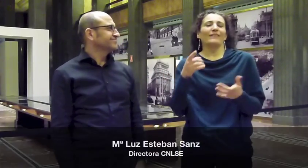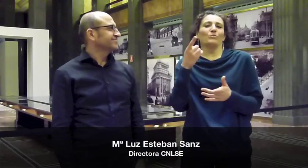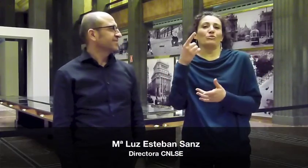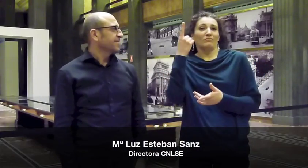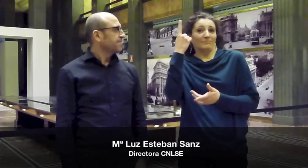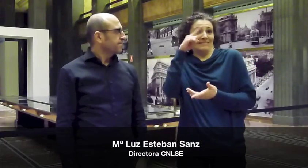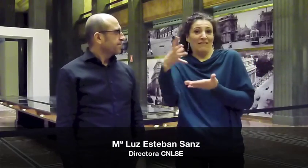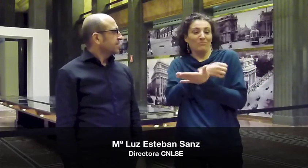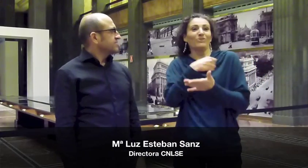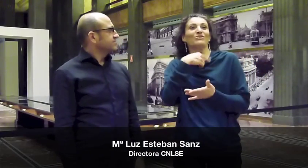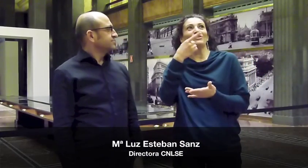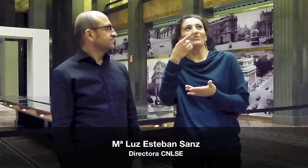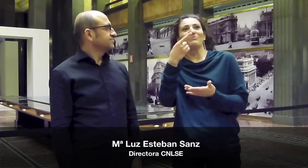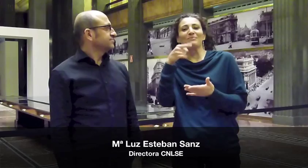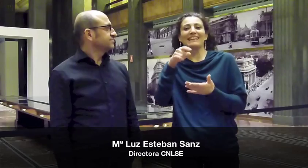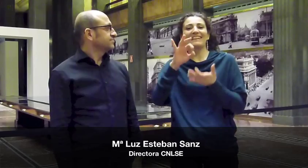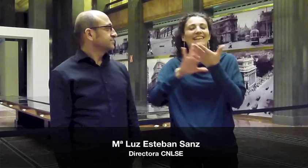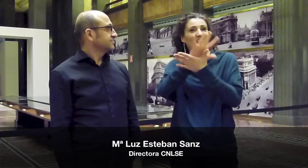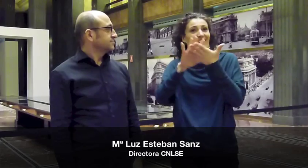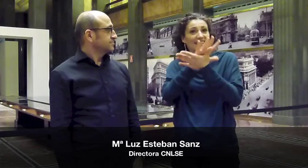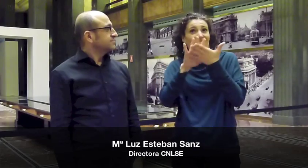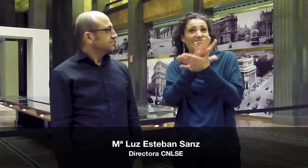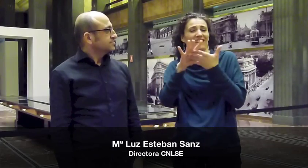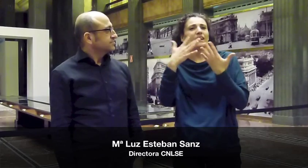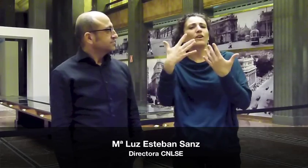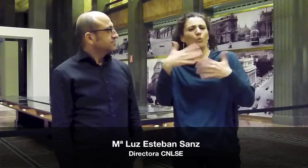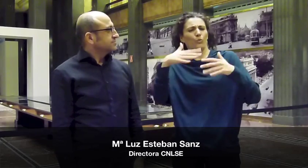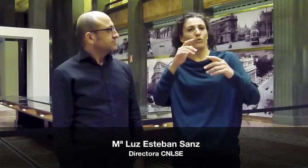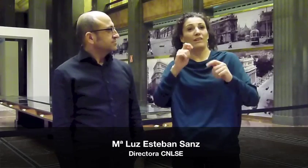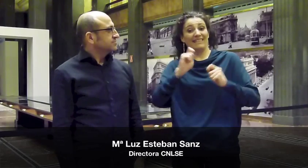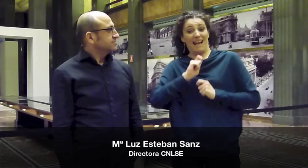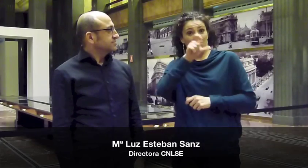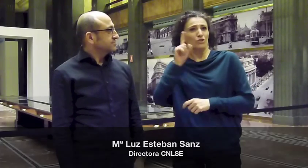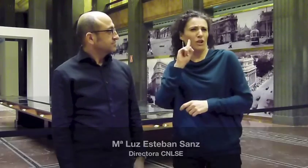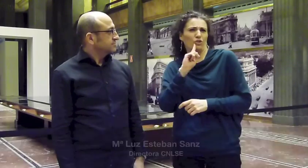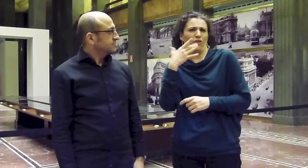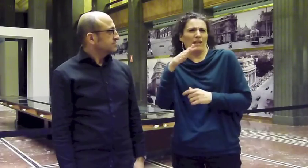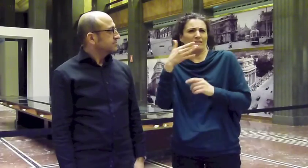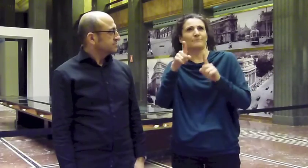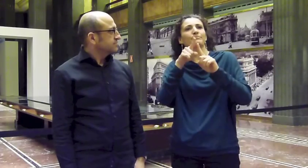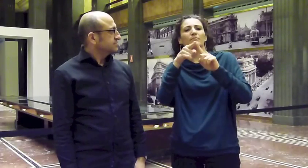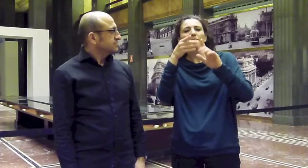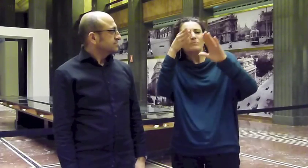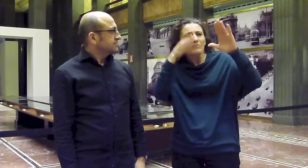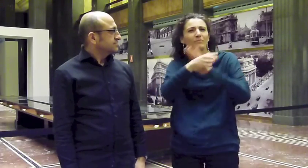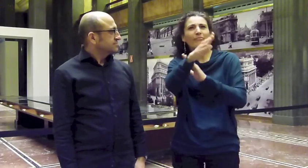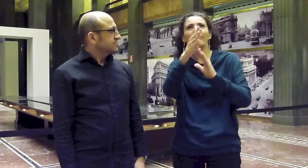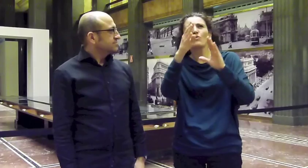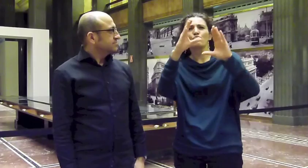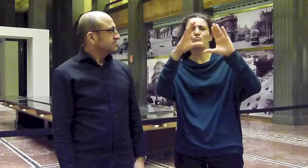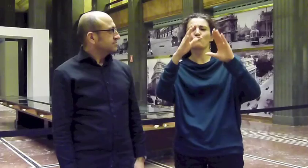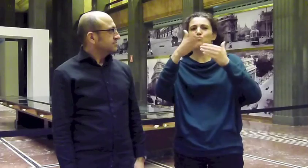Como todos sabemos, la lengua de signos realmente a las personas sordas nos